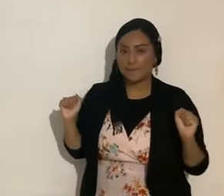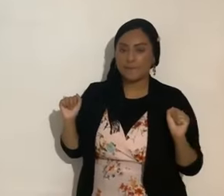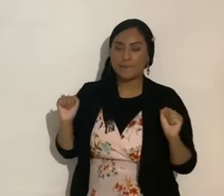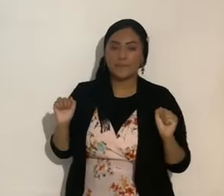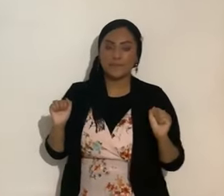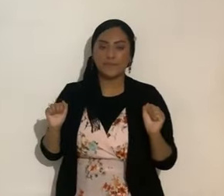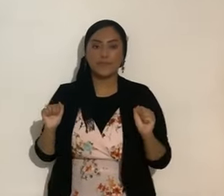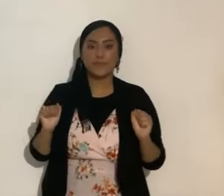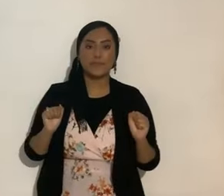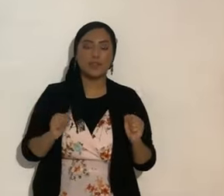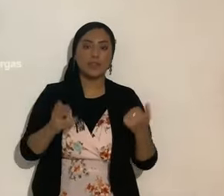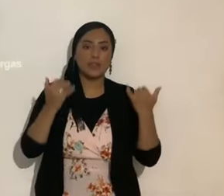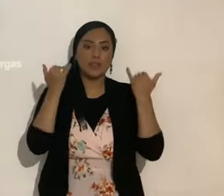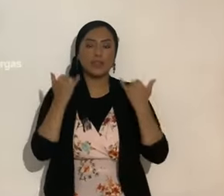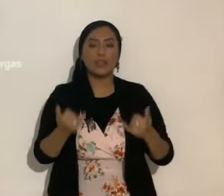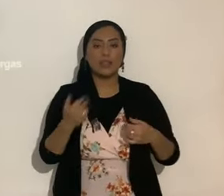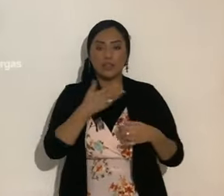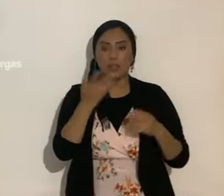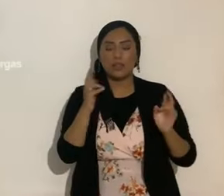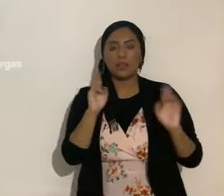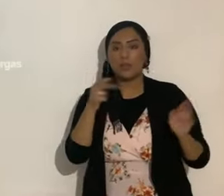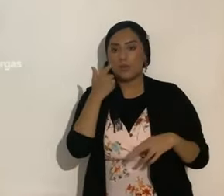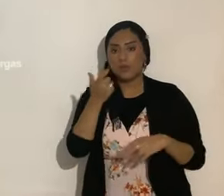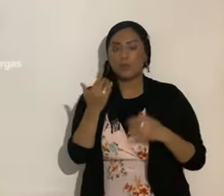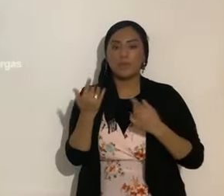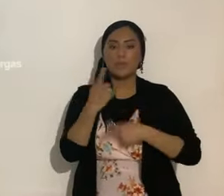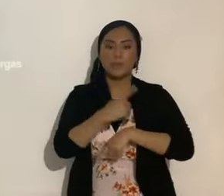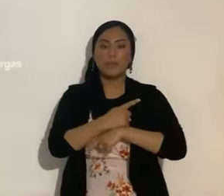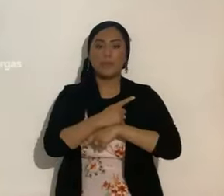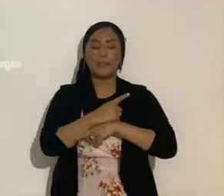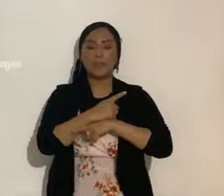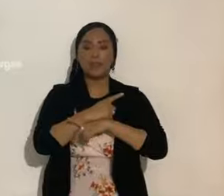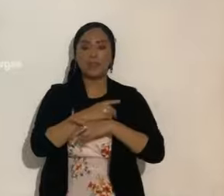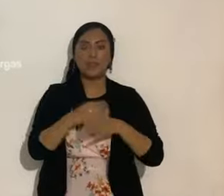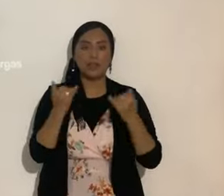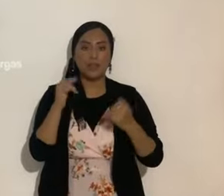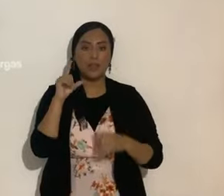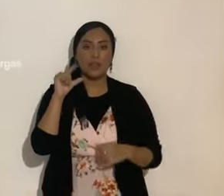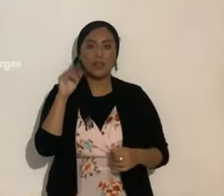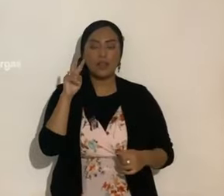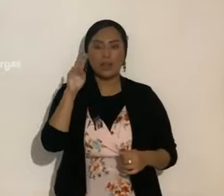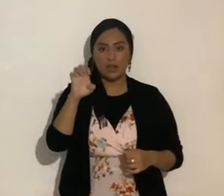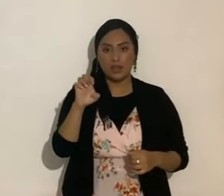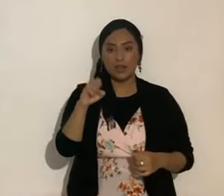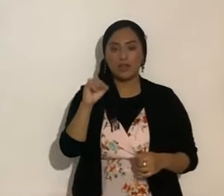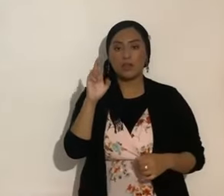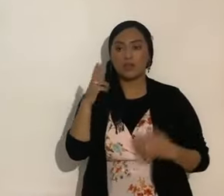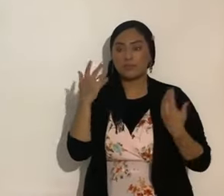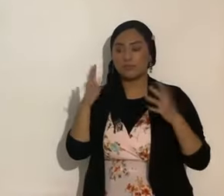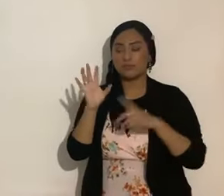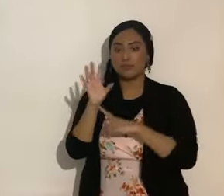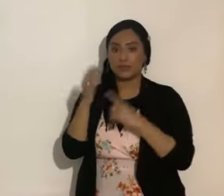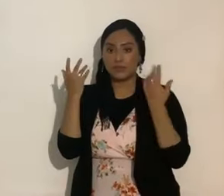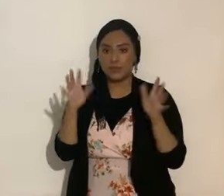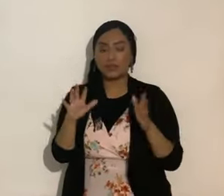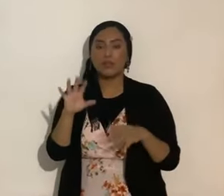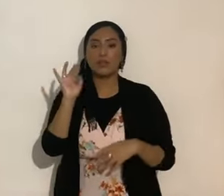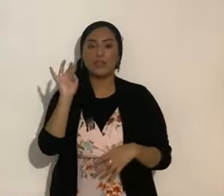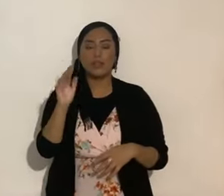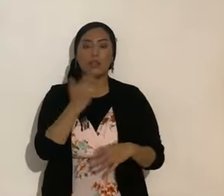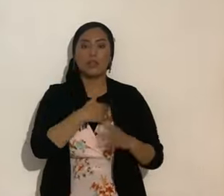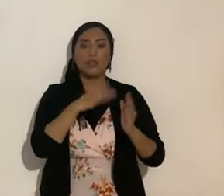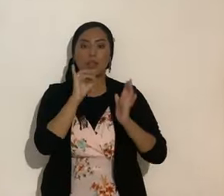Bueno, ahora que están ya viendo este video directamente, bueno, ahorita en vivo, o bien ya grabado, suscríbanse